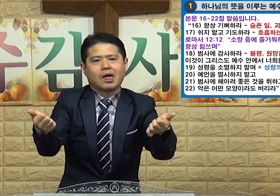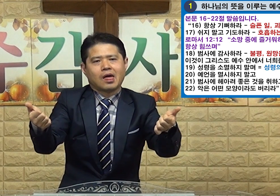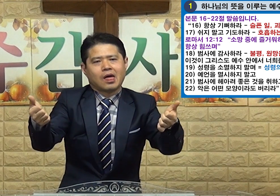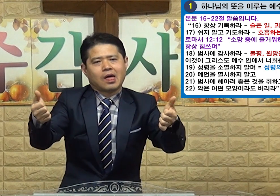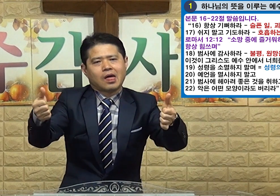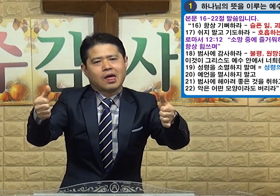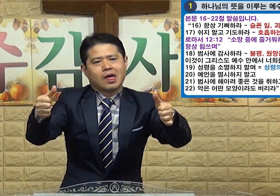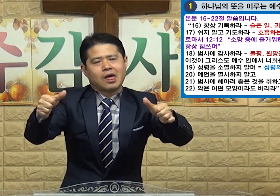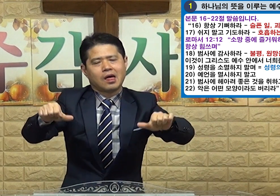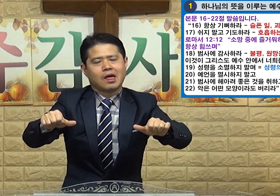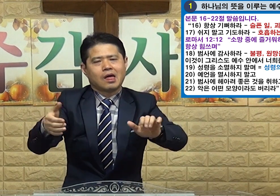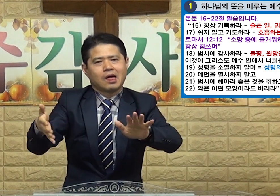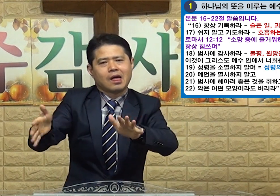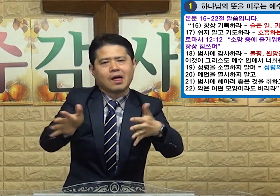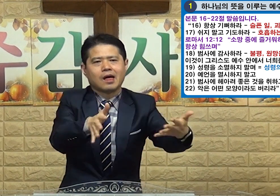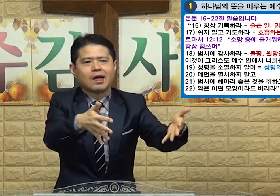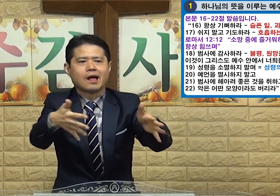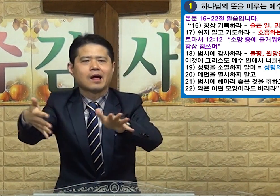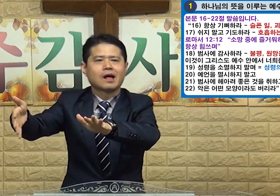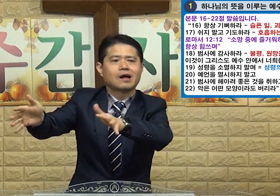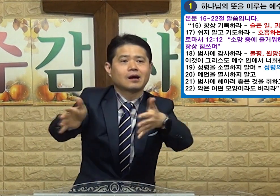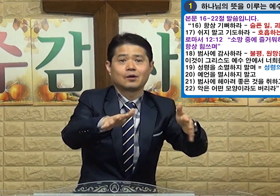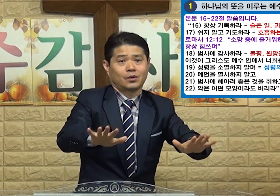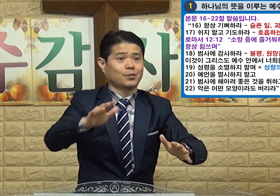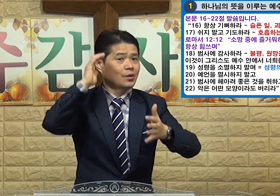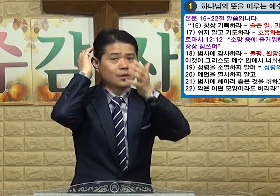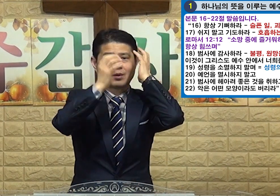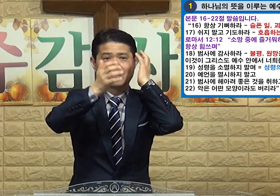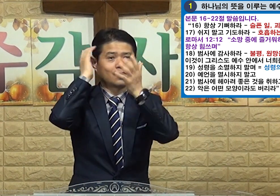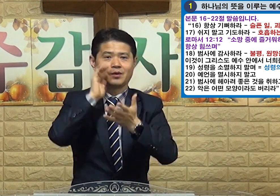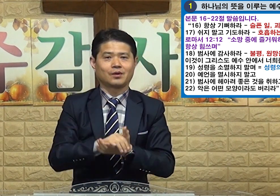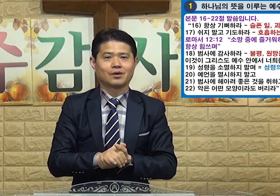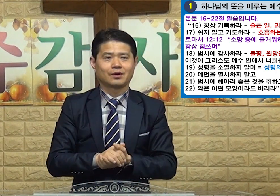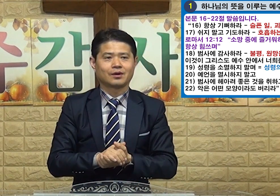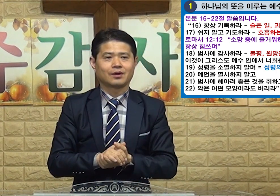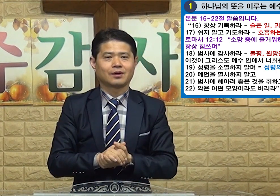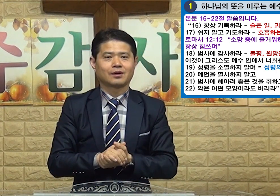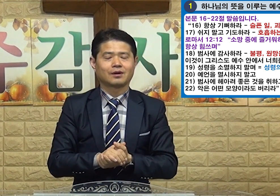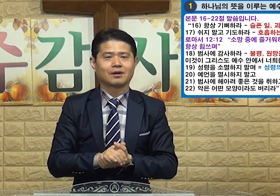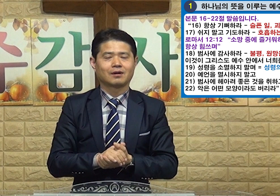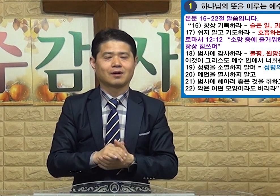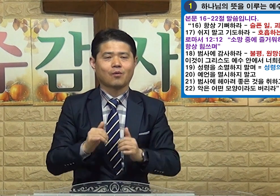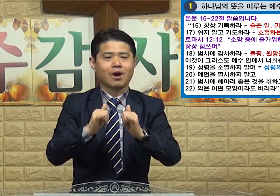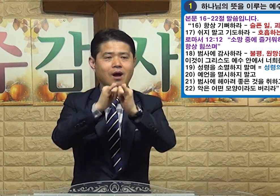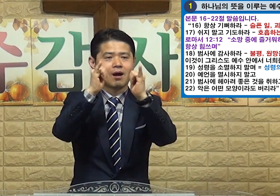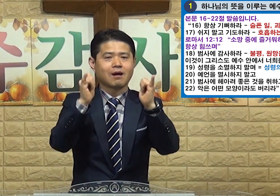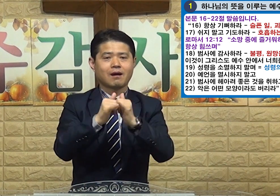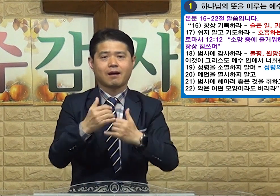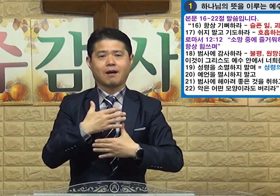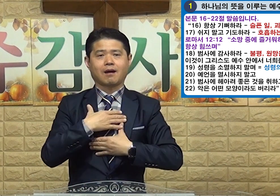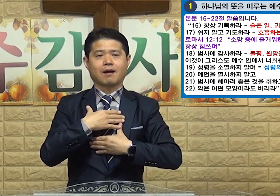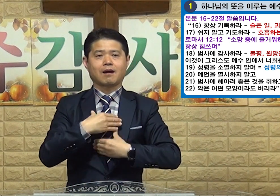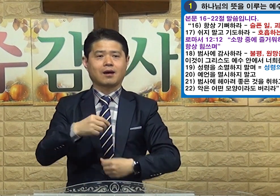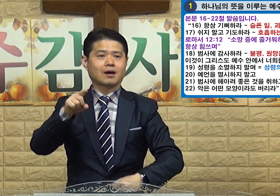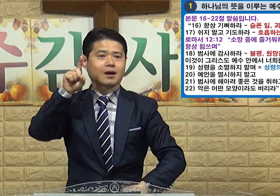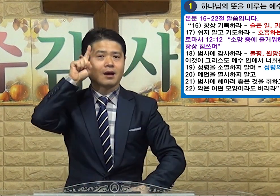경제가 함께 어려워지고 흔들리는 모습이 보이는데 우리가 어떻습니까? 이